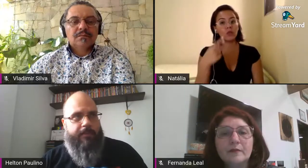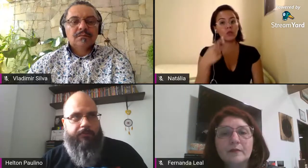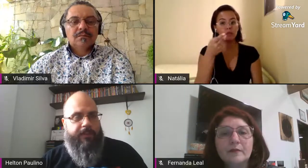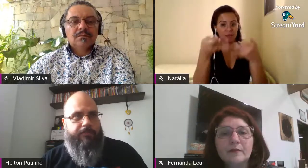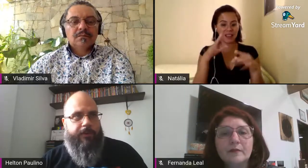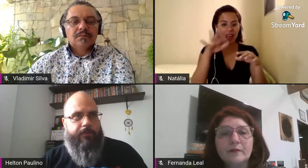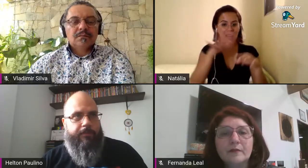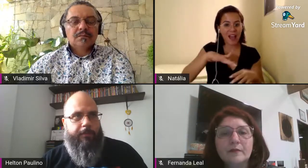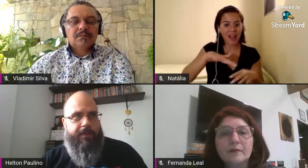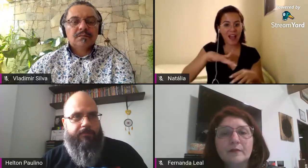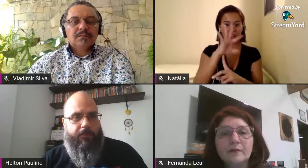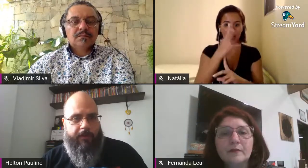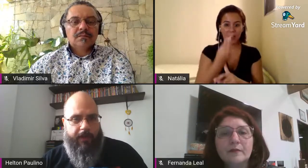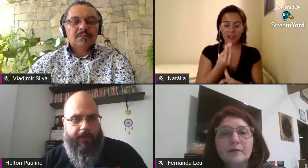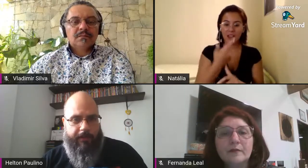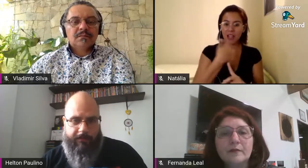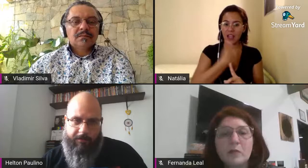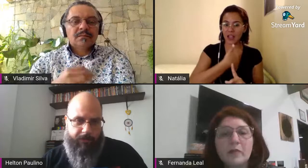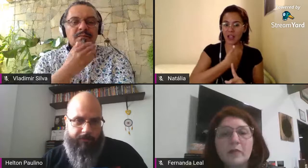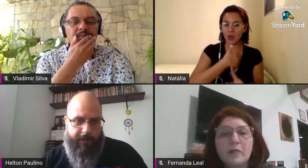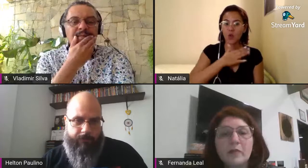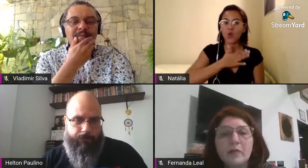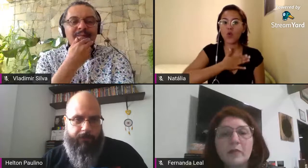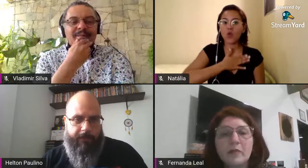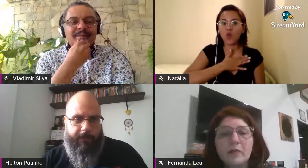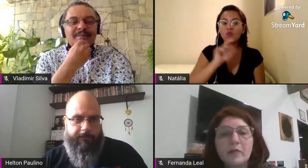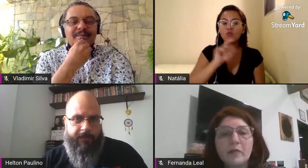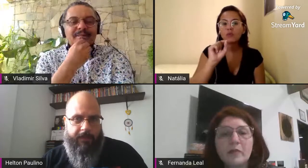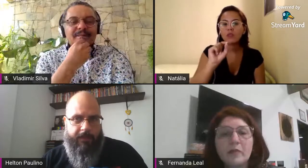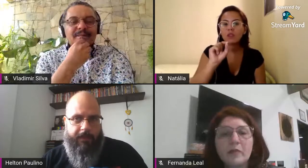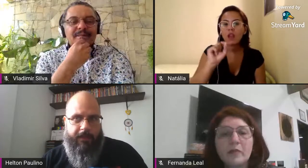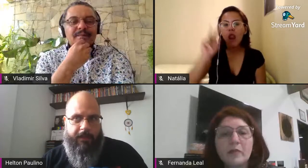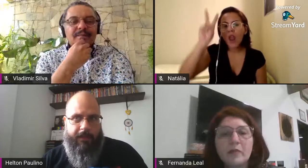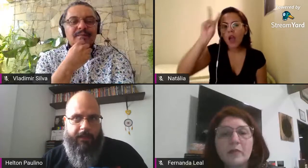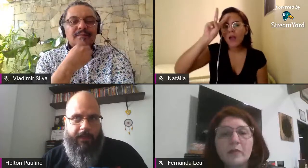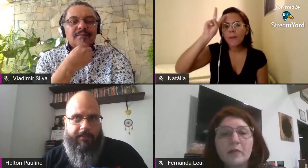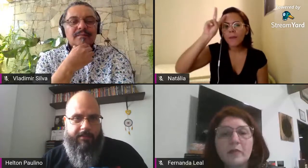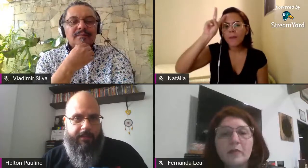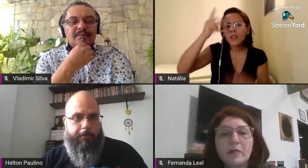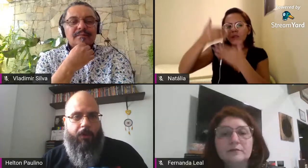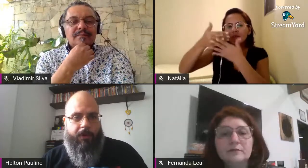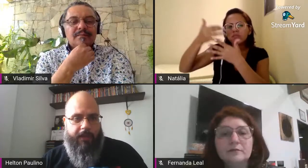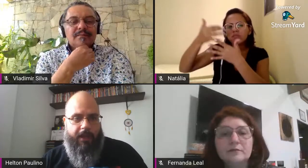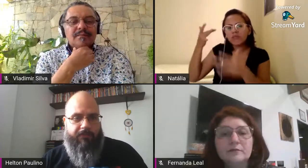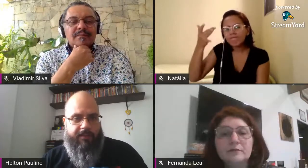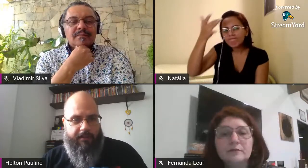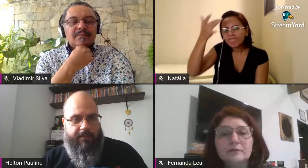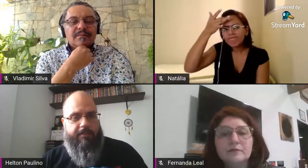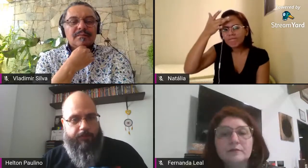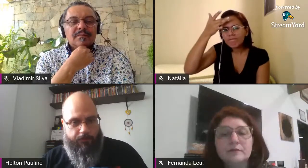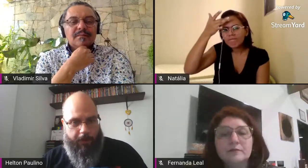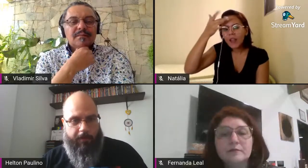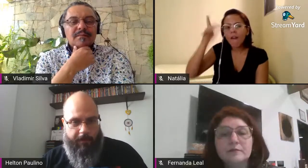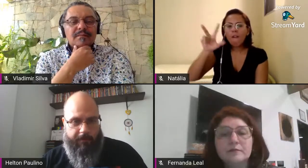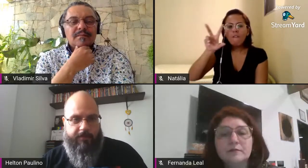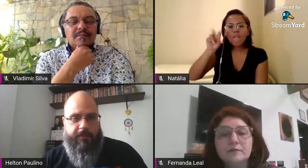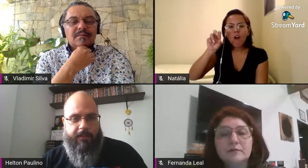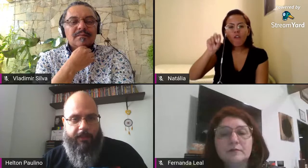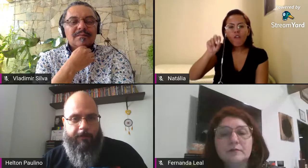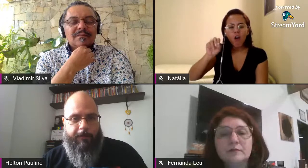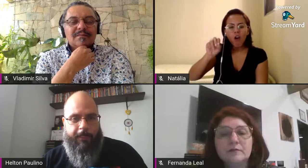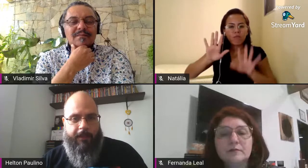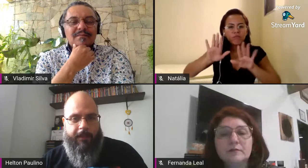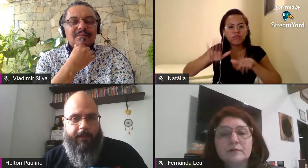uma lembrança afetiva que eu tenho da minha avó, que ela sempre era costureira, e ela dizia que bordar faz ela esquecer dos